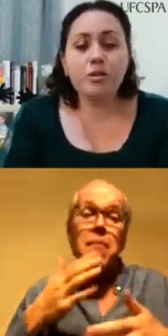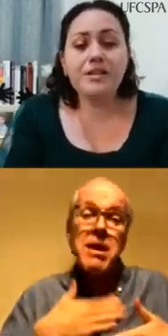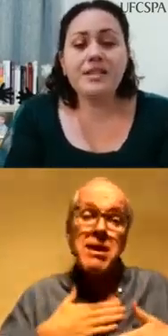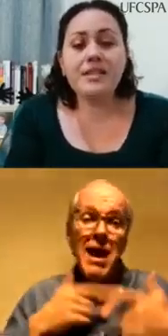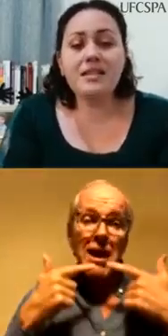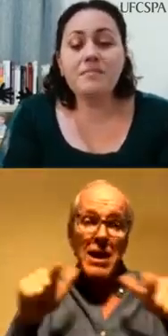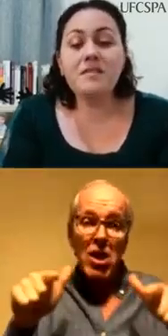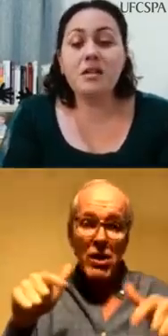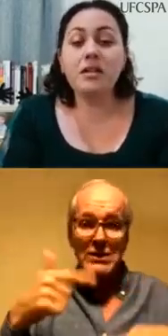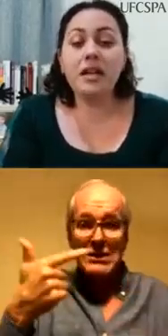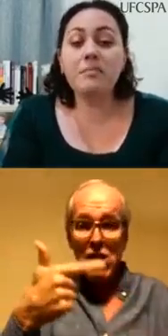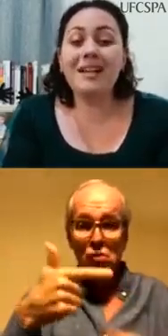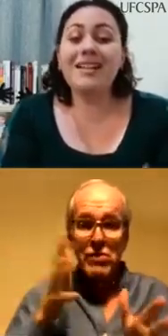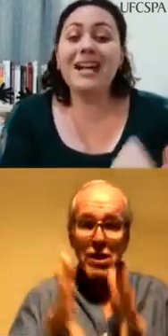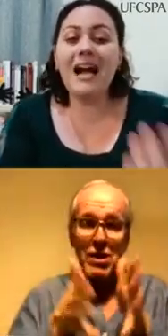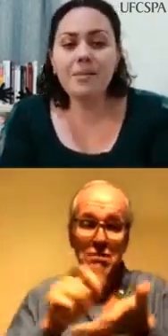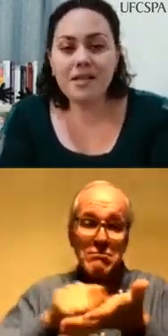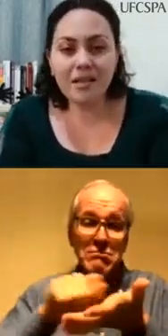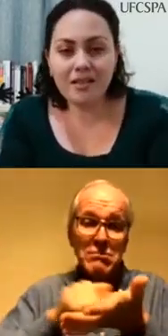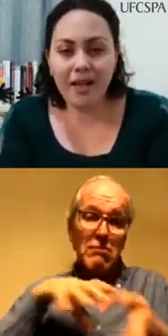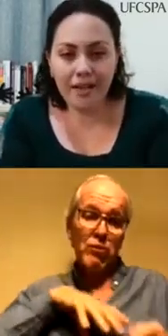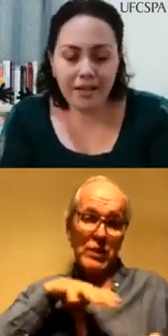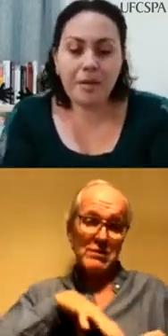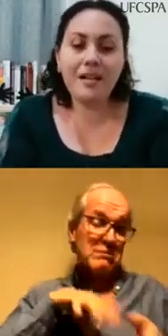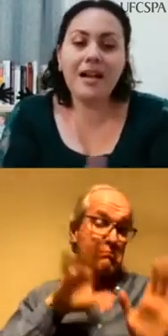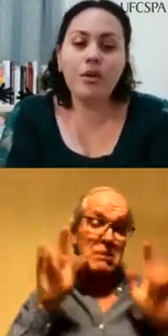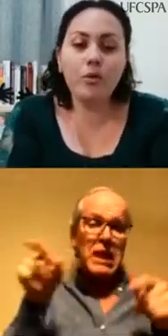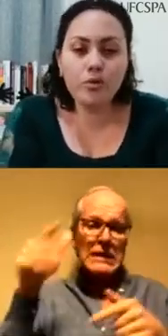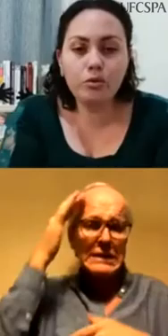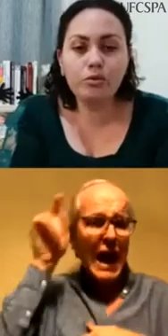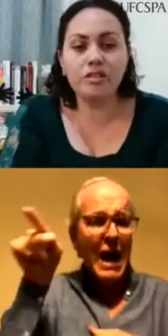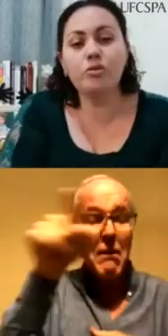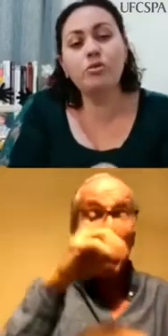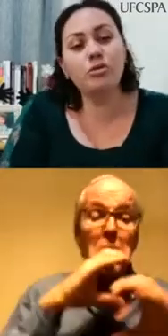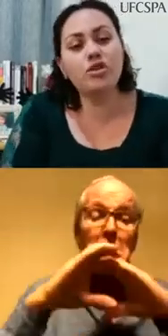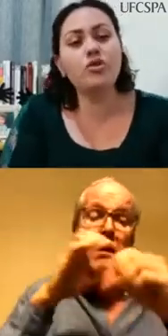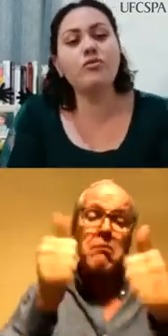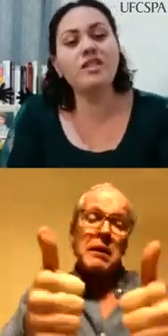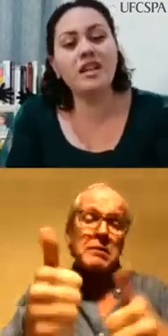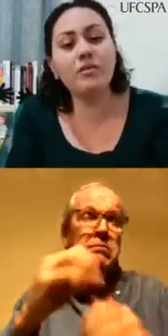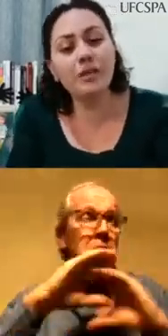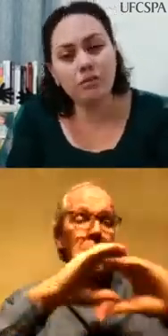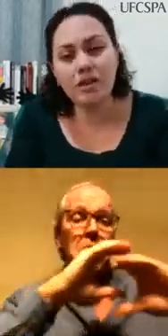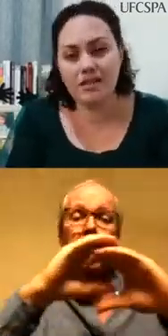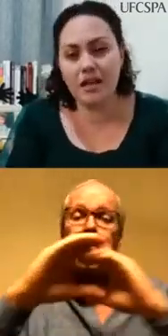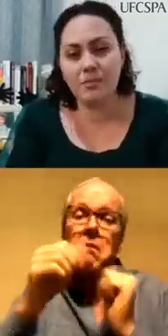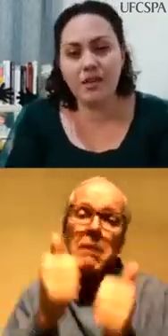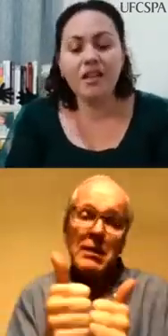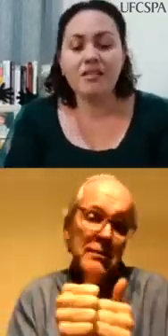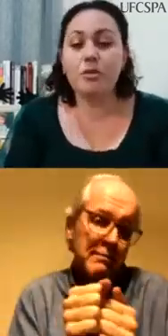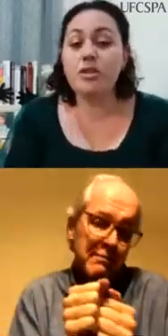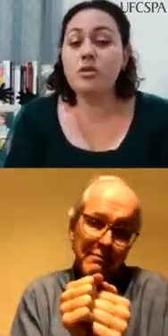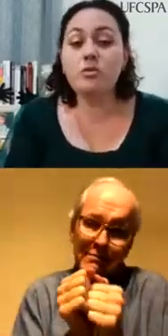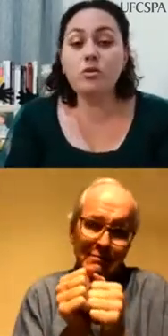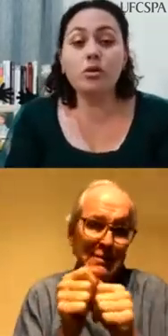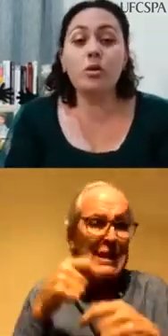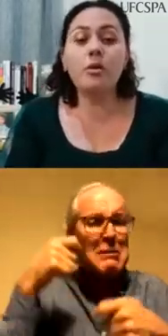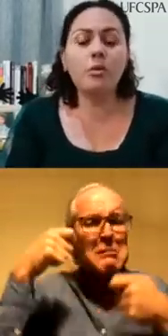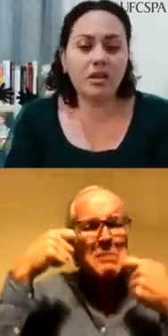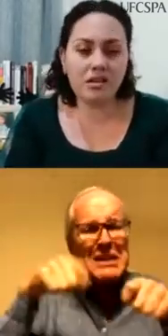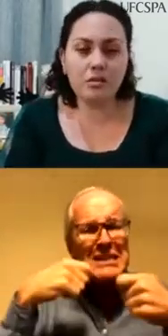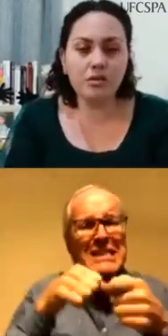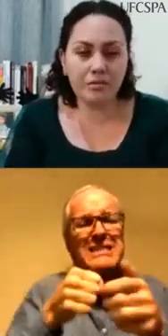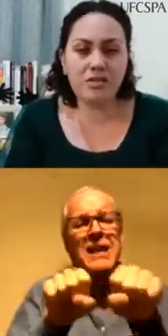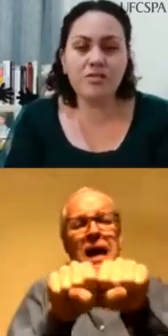para que eu não precisasse ter alguém para ligar para a secretária para marcar a consulta. Então, tudo a gente conversava pelo WhatsApp. Então, isso tornou